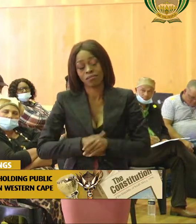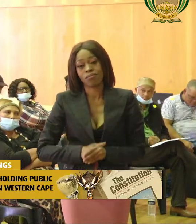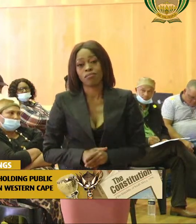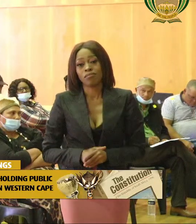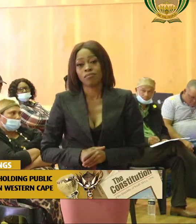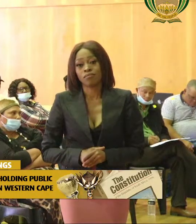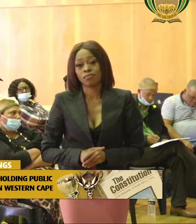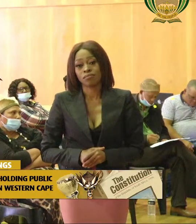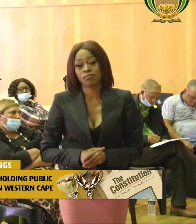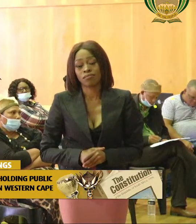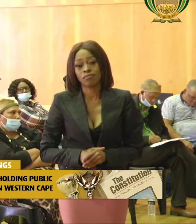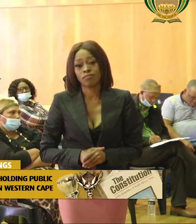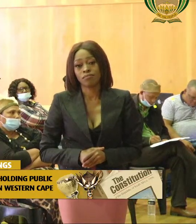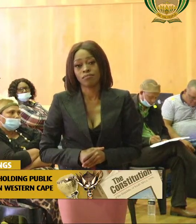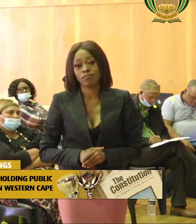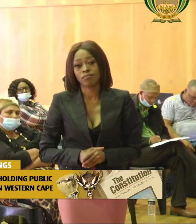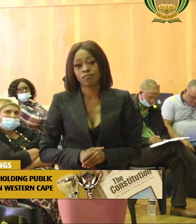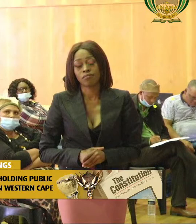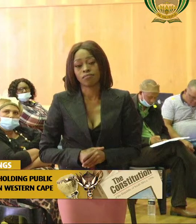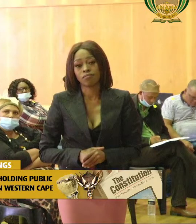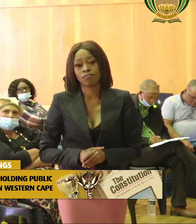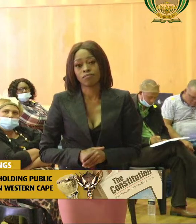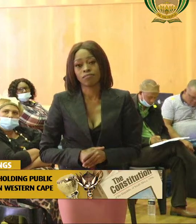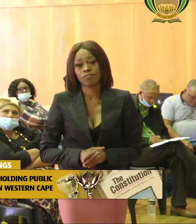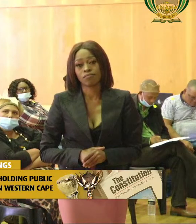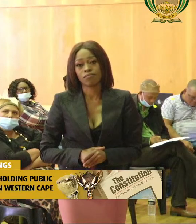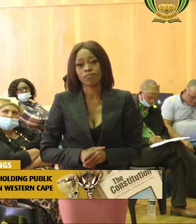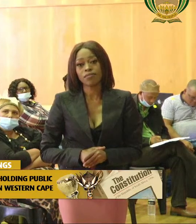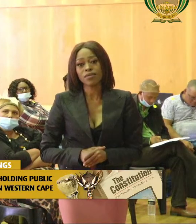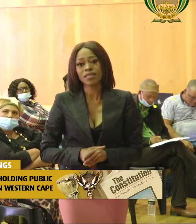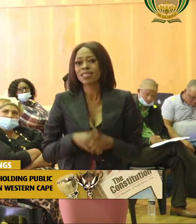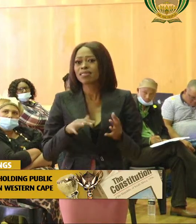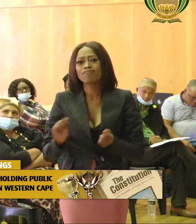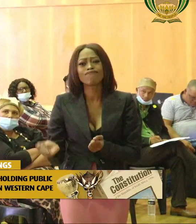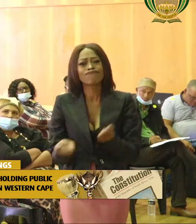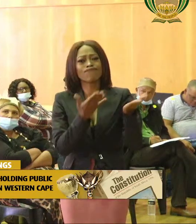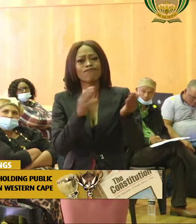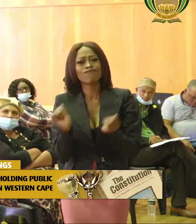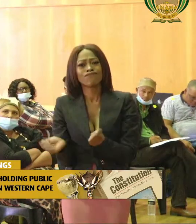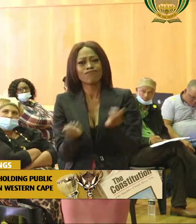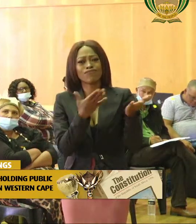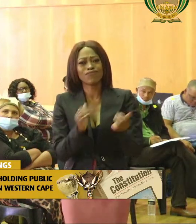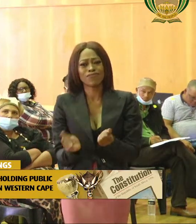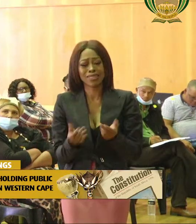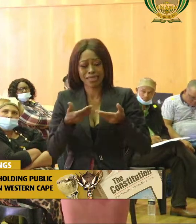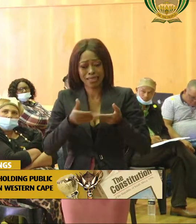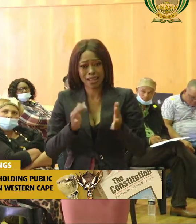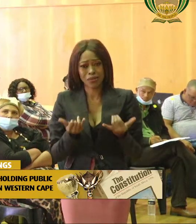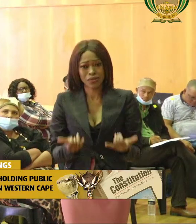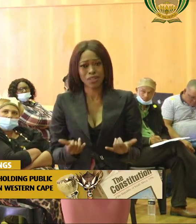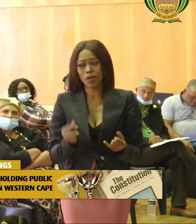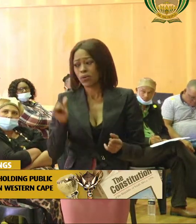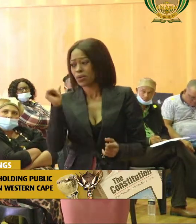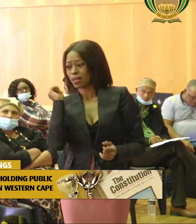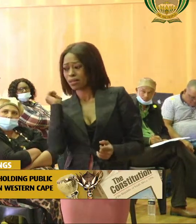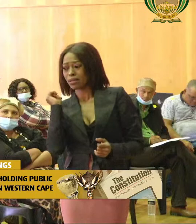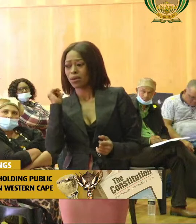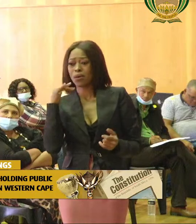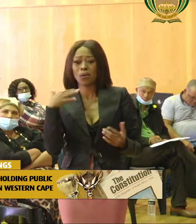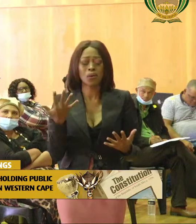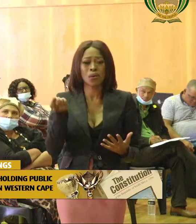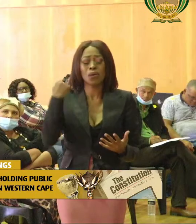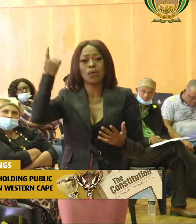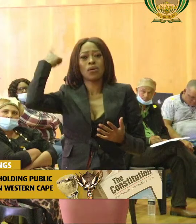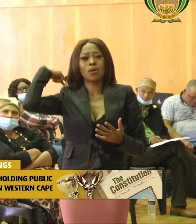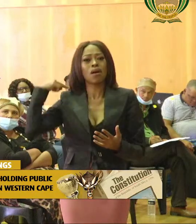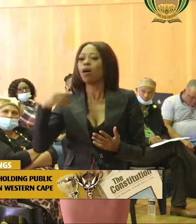Ek wil stil staan. Die submissions kan nie ingaan vandag, nog minder môre, nog minder in 'n maand,